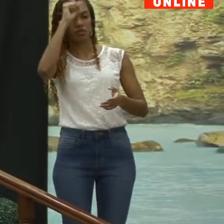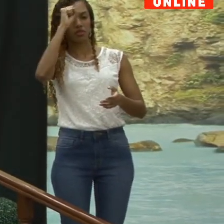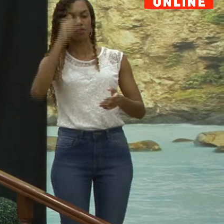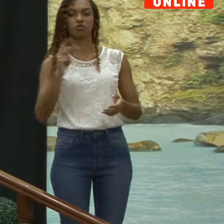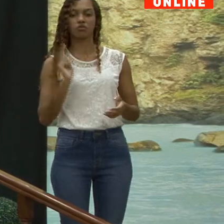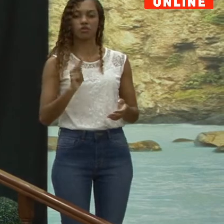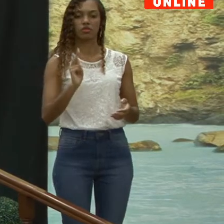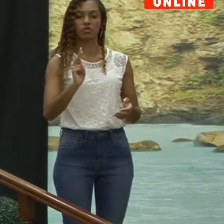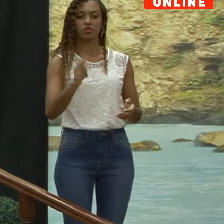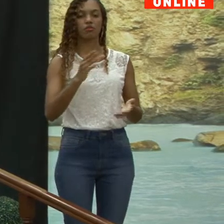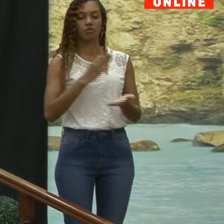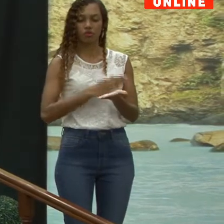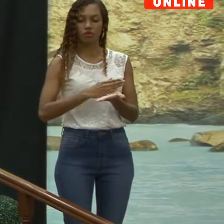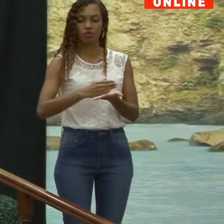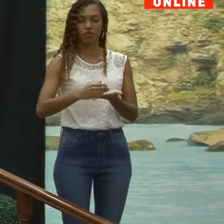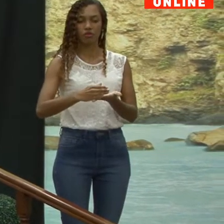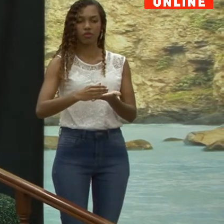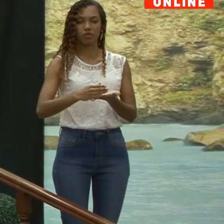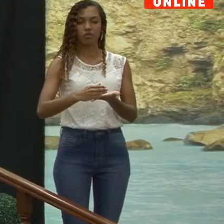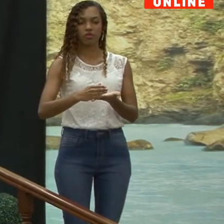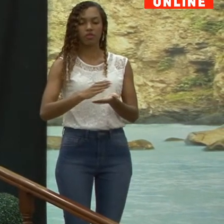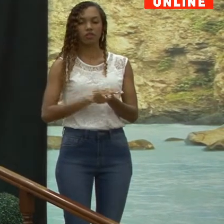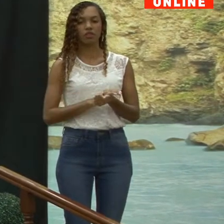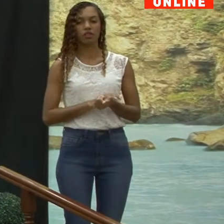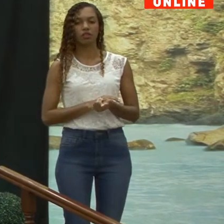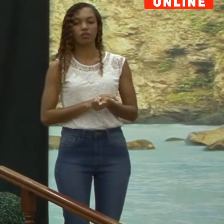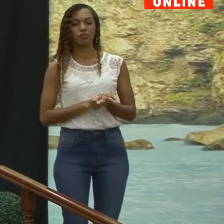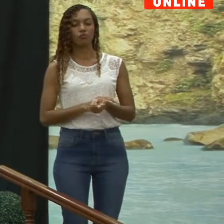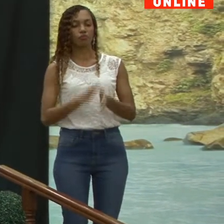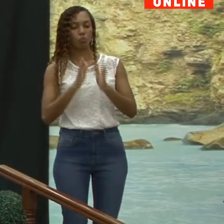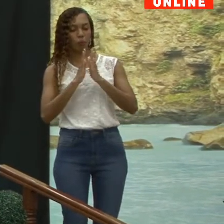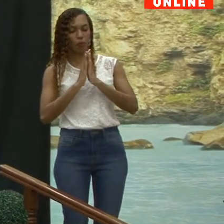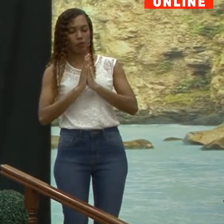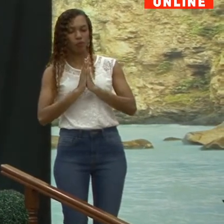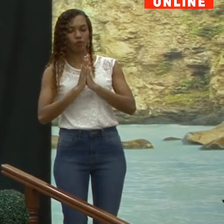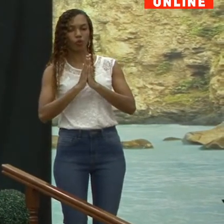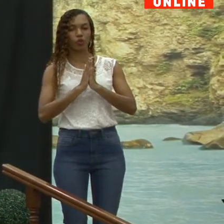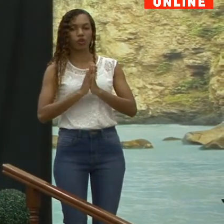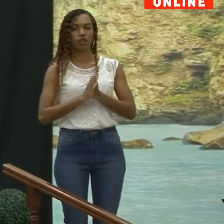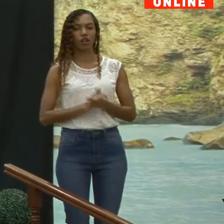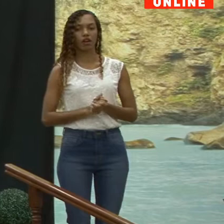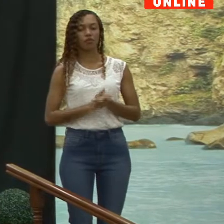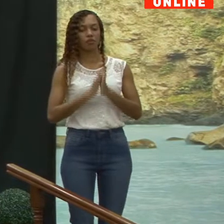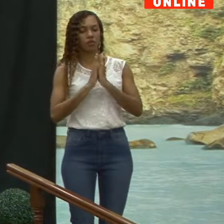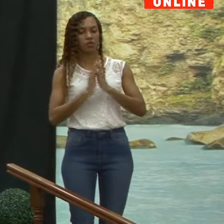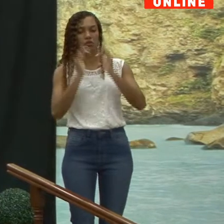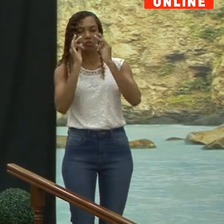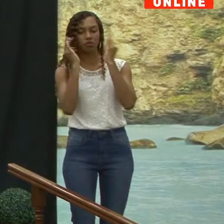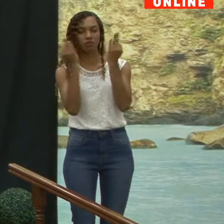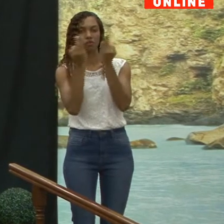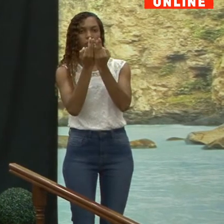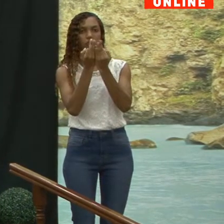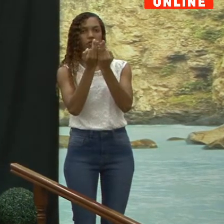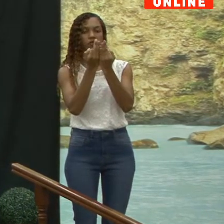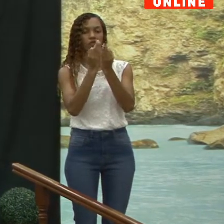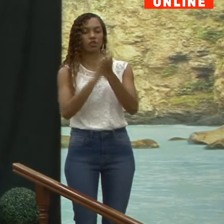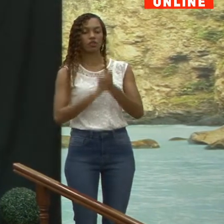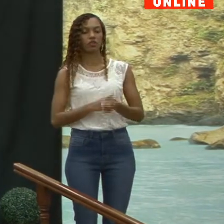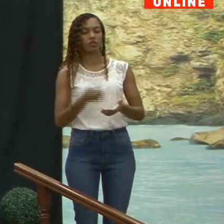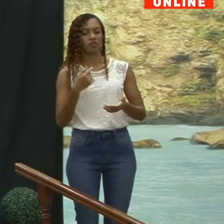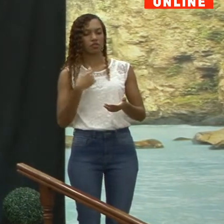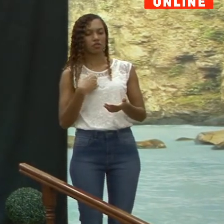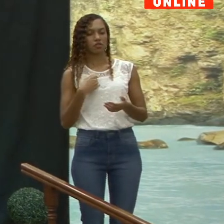começar uma mensagem, mesmo que já tenhamos tido oração, tivemos aqui oração pela família, e eu fiquei